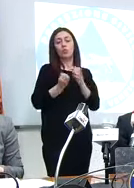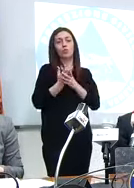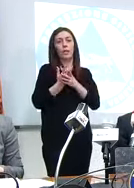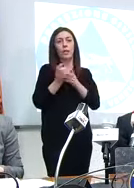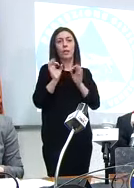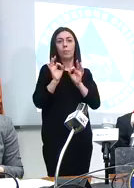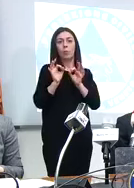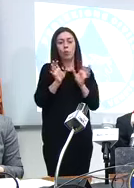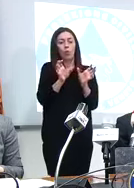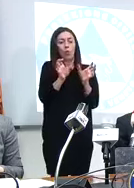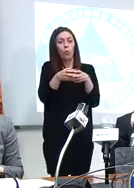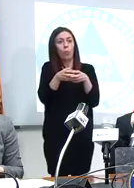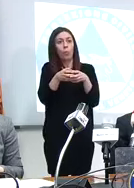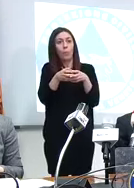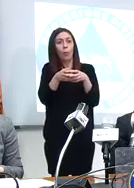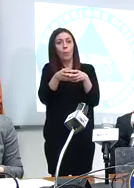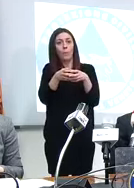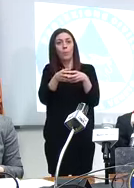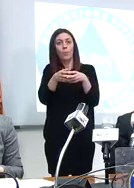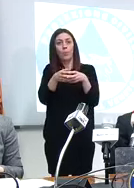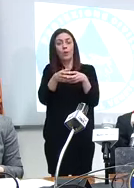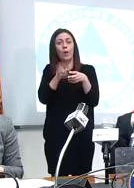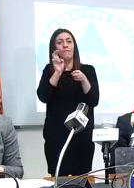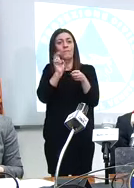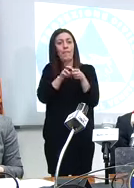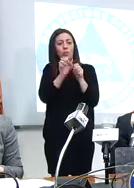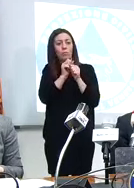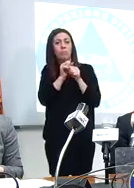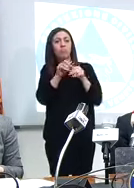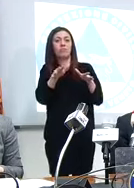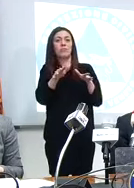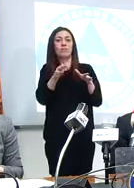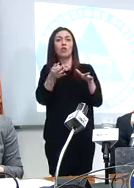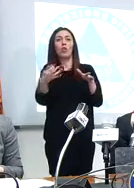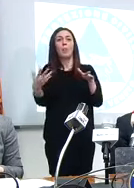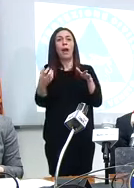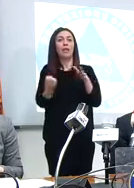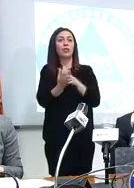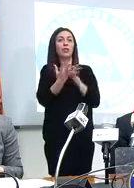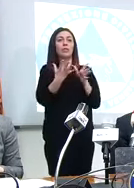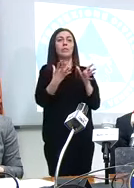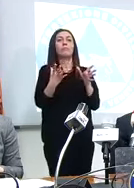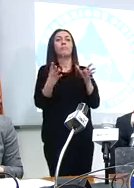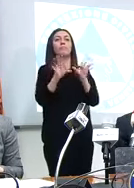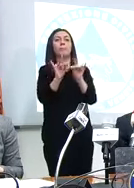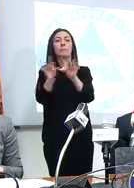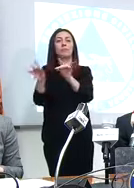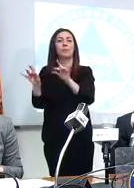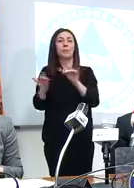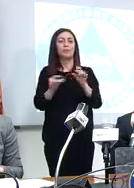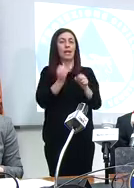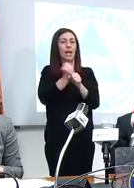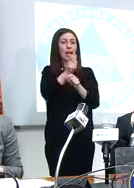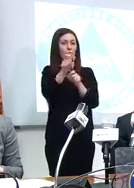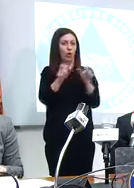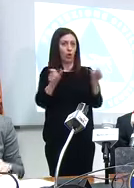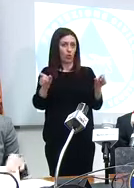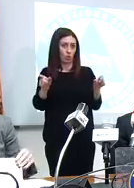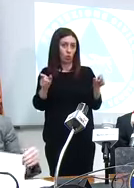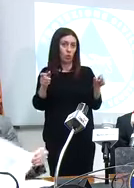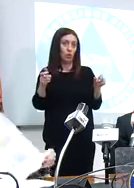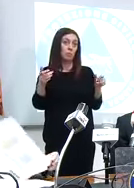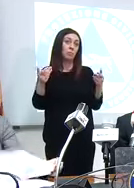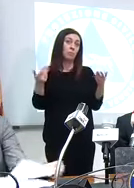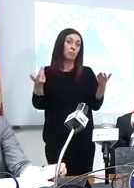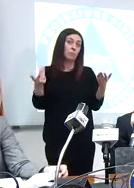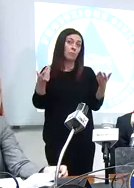piccoli gruppi, avviene all'interno del personale, mi risulta che siano positivi, che non ci siano ricoverati e